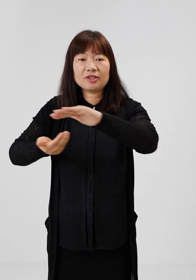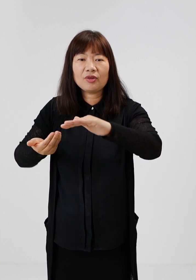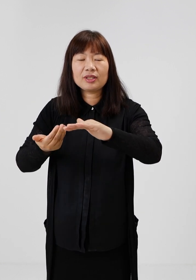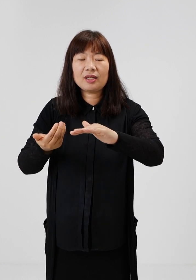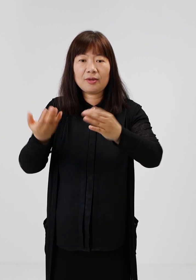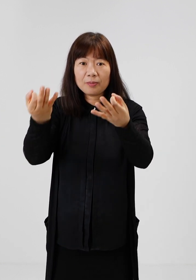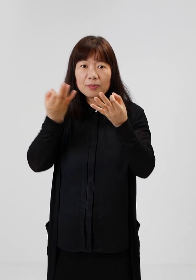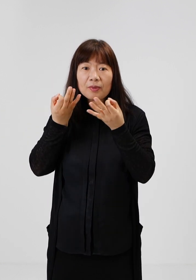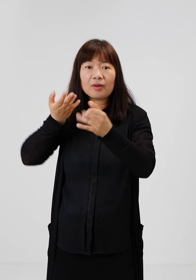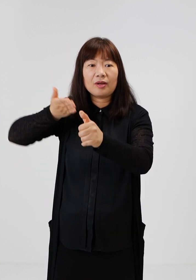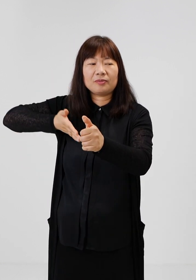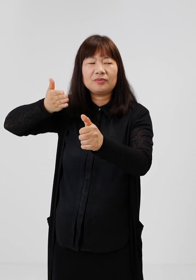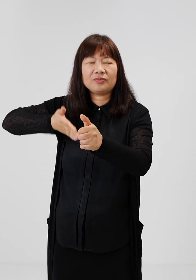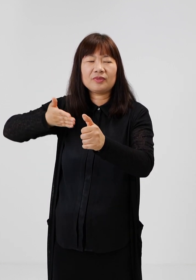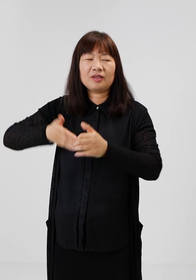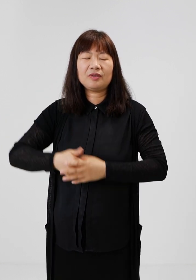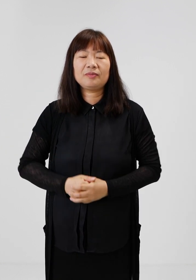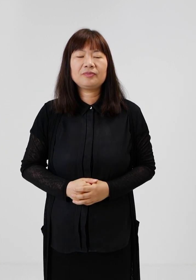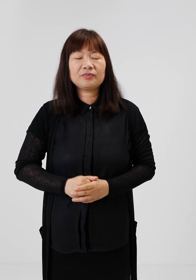앞을 보세요.